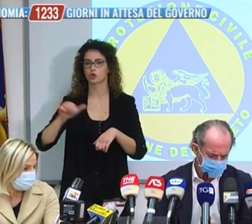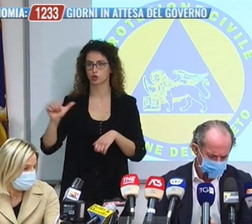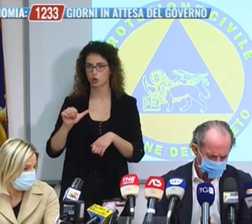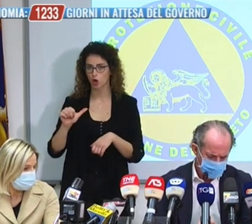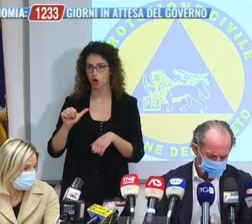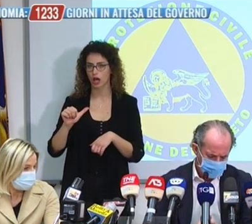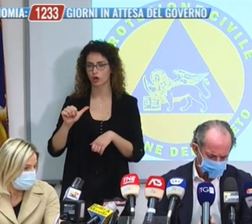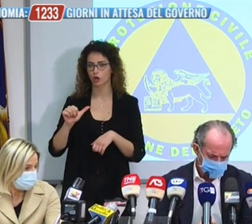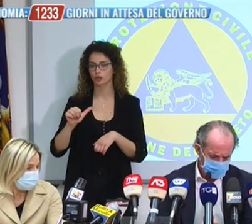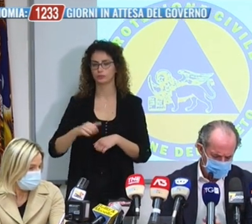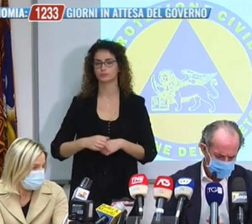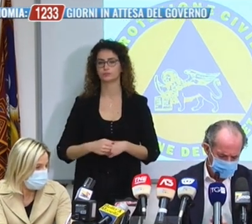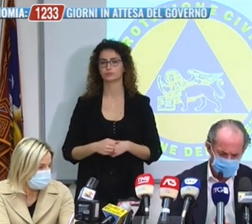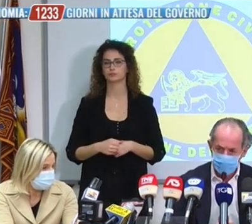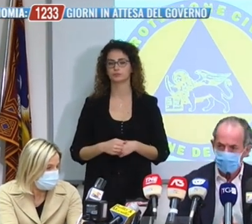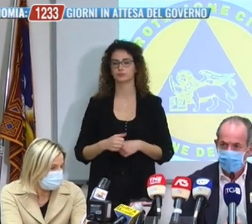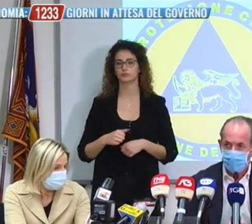Scroccaro